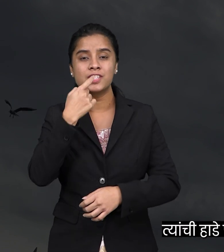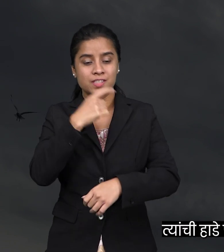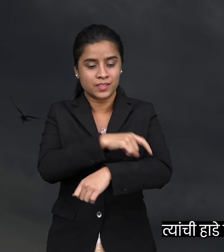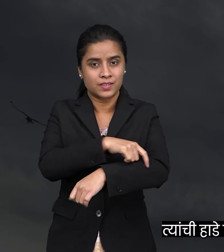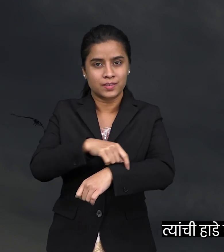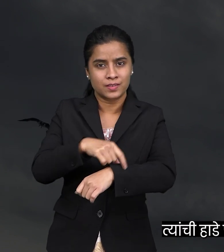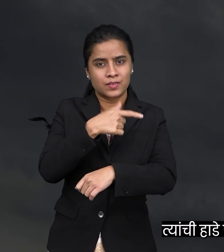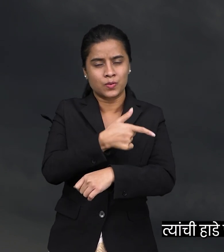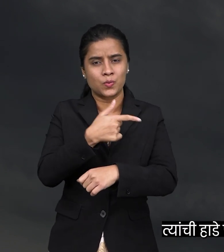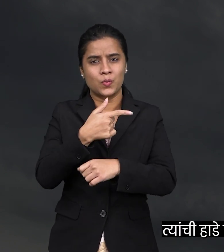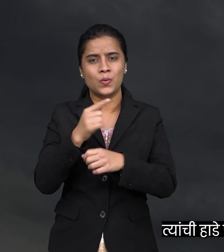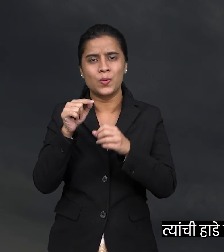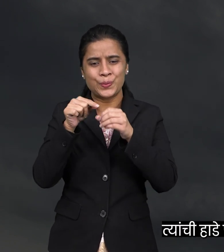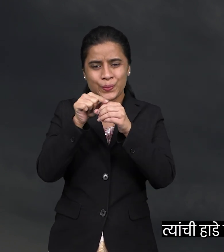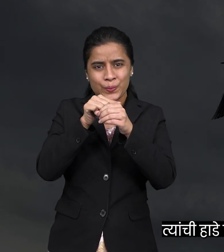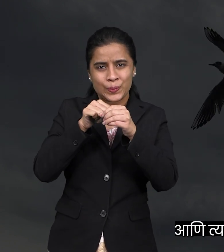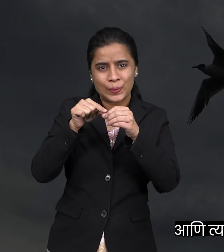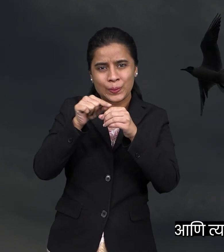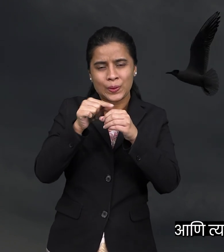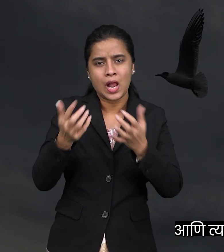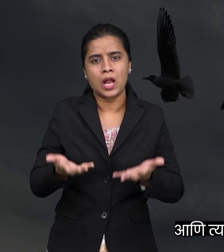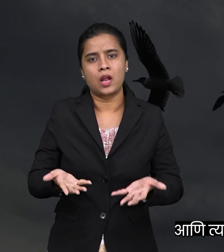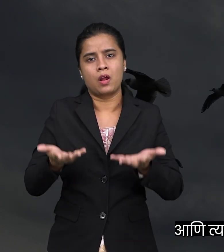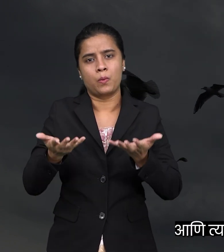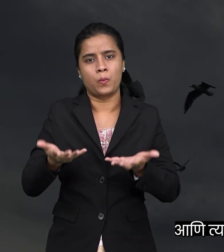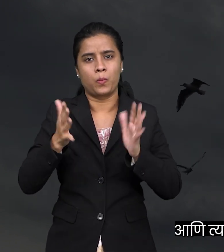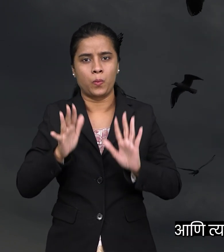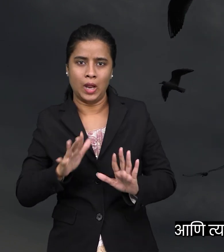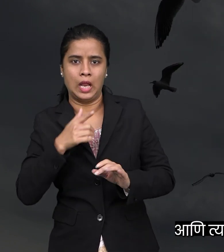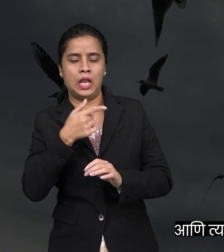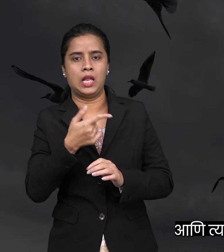त्यांची हाडे पोकळ आणि हलकी असतात आणि त्यांना उडण्यास मदत करतात.